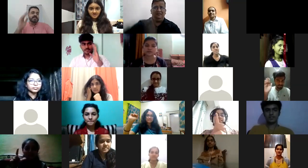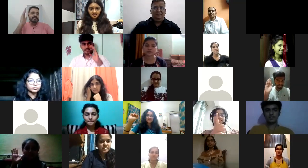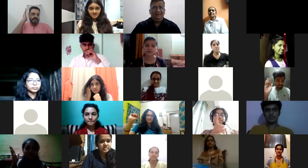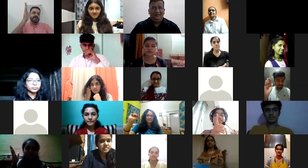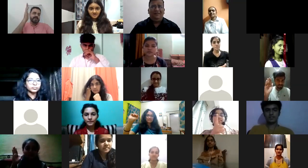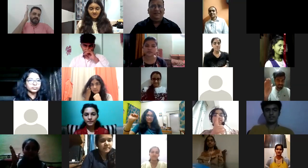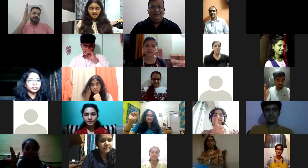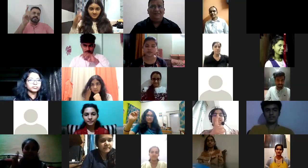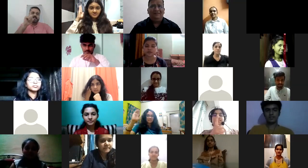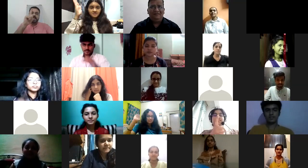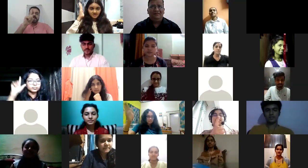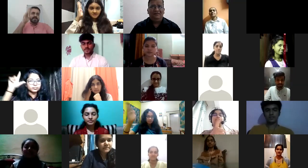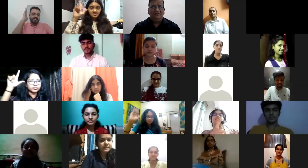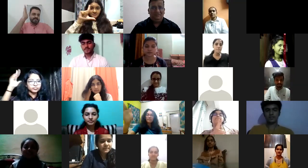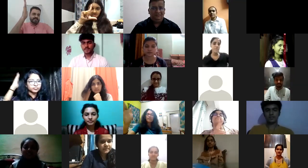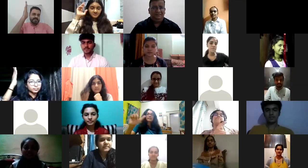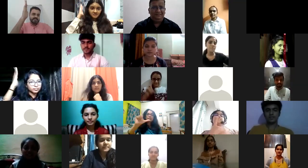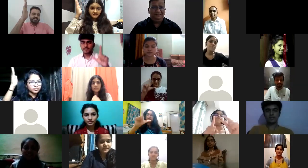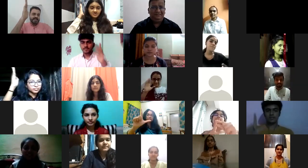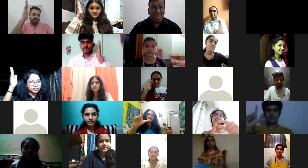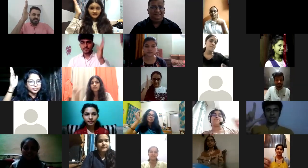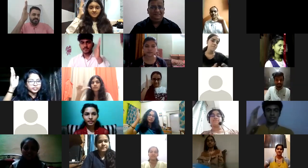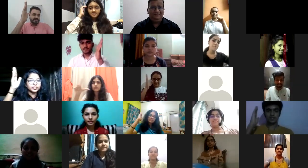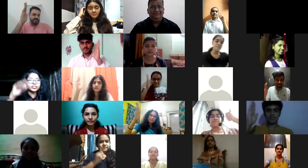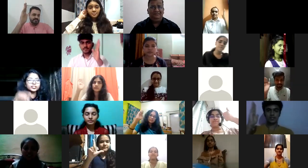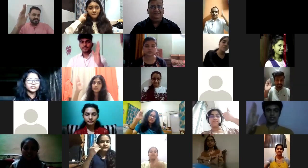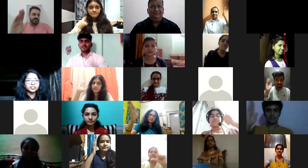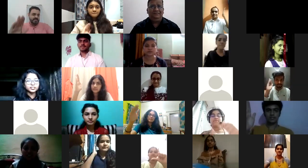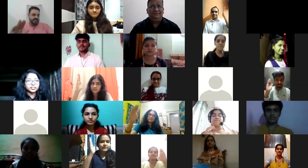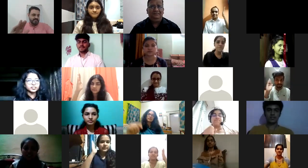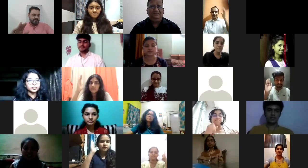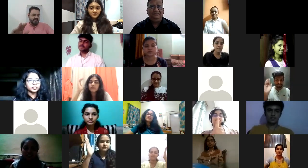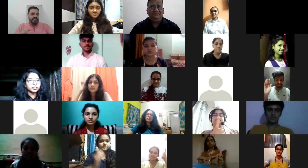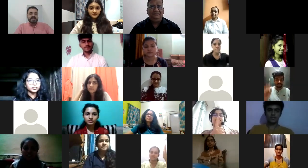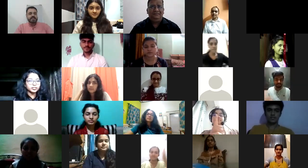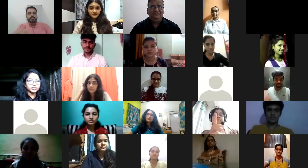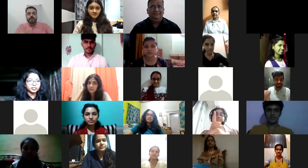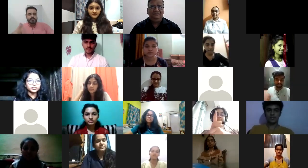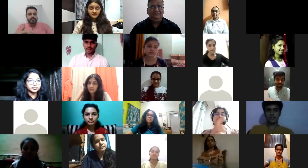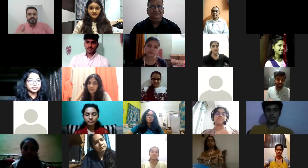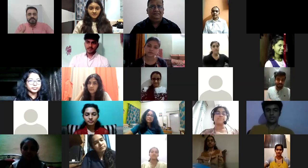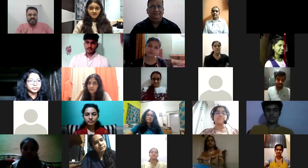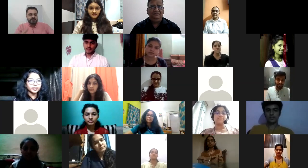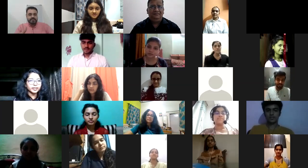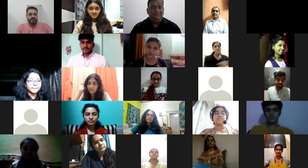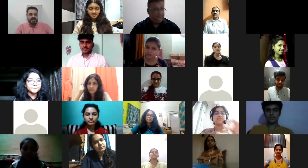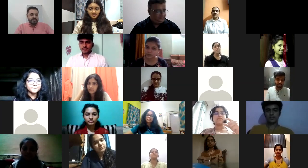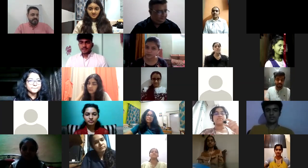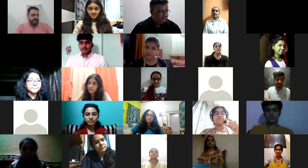Explain कर रहा है. Yes. L. This is a lecture. Okay. Anything that you want to know, any one of you, then we can take up,